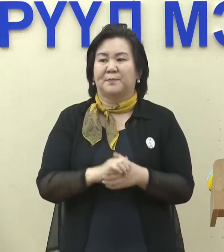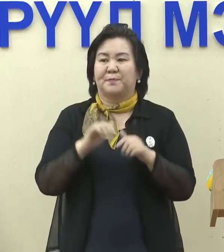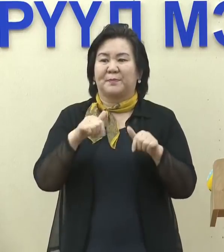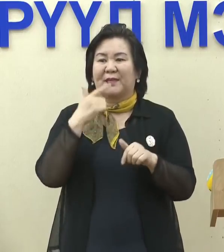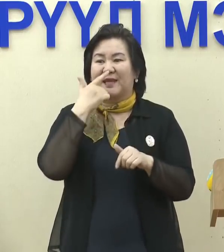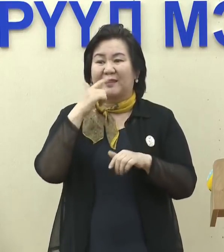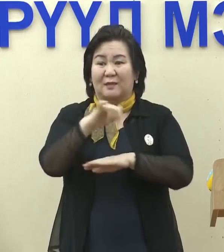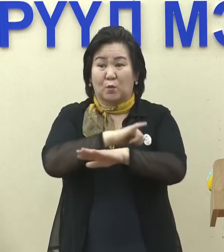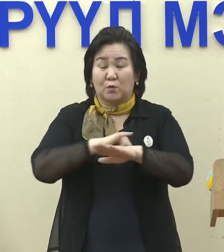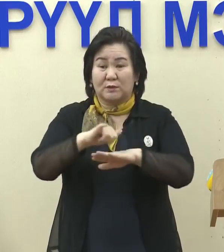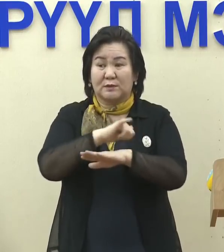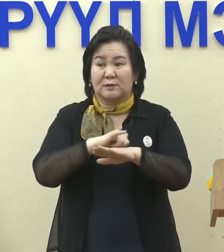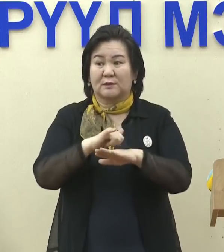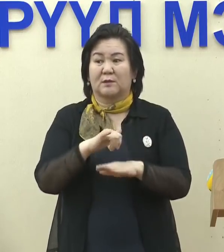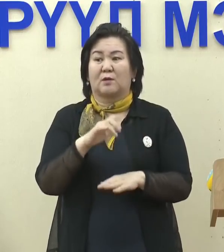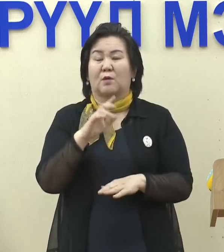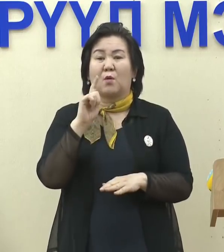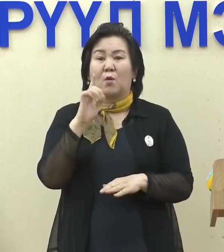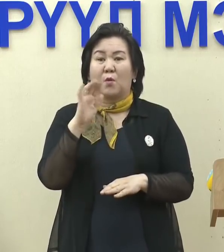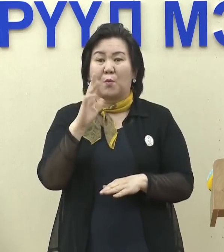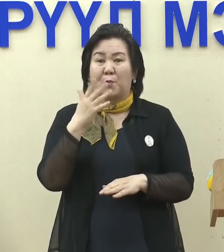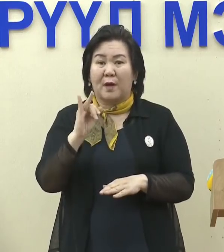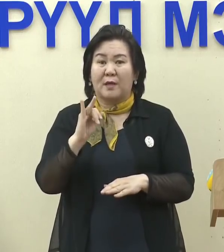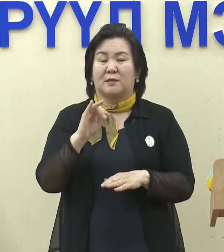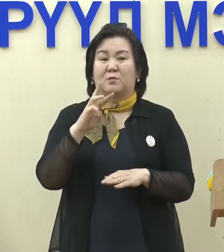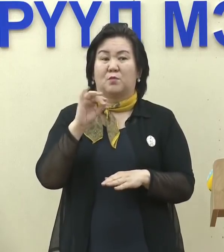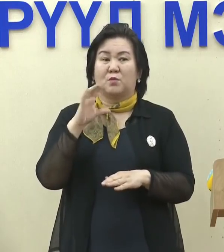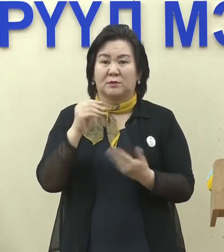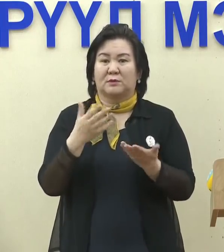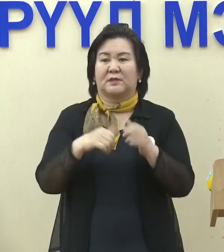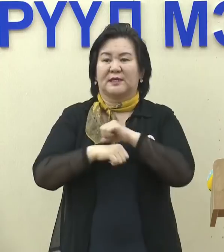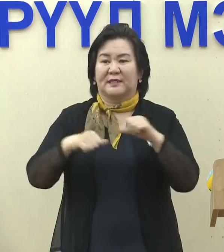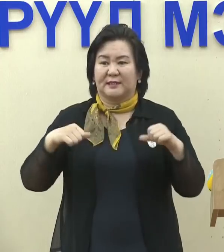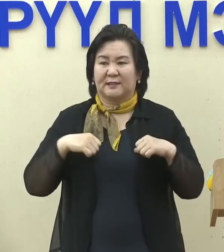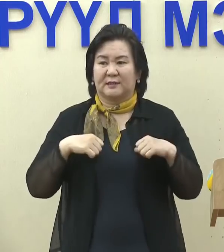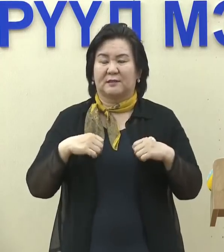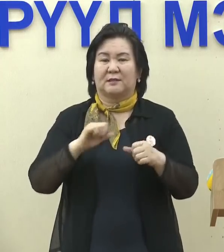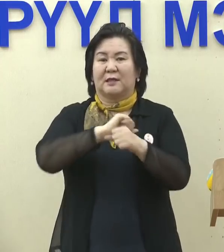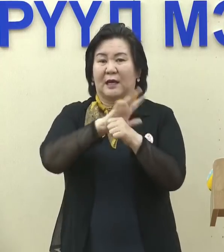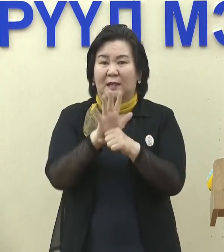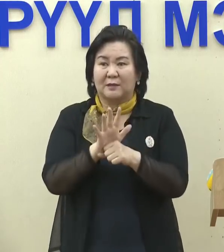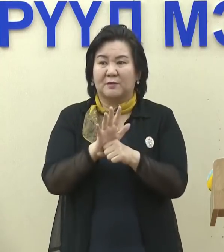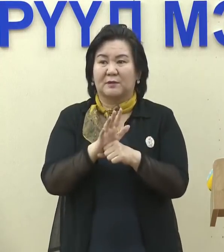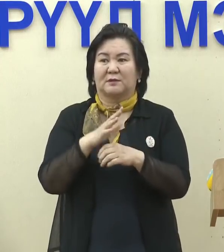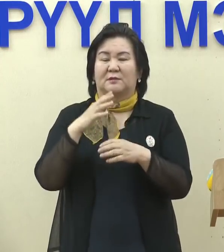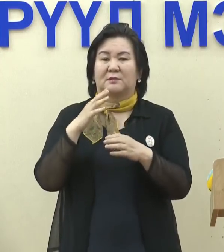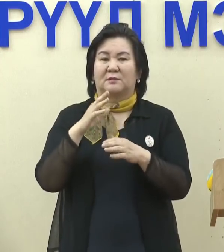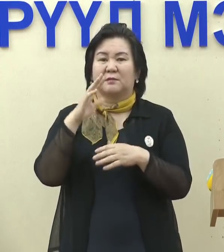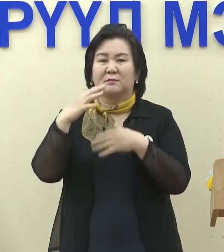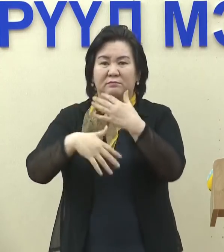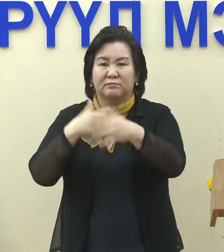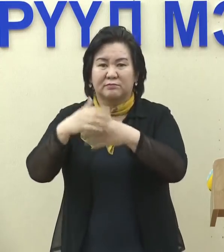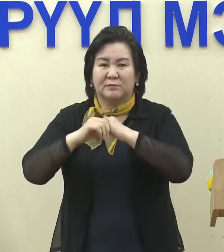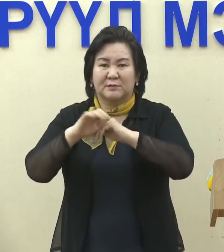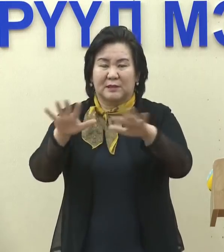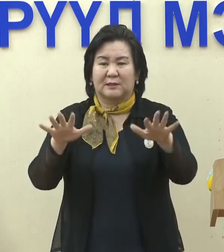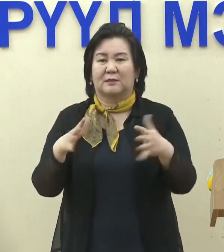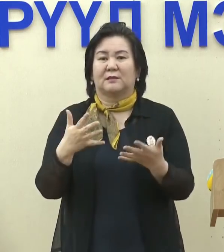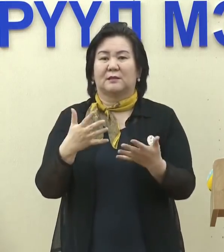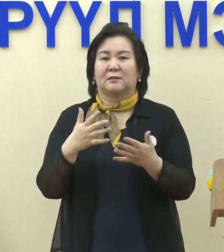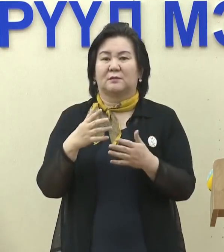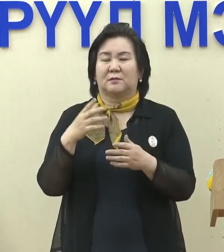Хятад ард улс одоо Хэбэй мужи Ухаан хот бол ерөнхийдөө одоо коронавирус халдварын дэгдэлтийг бол үндсэндээ